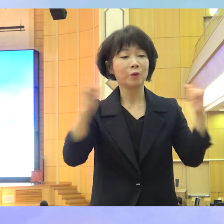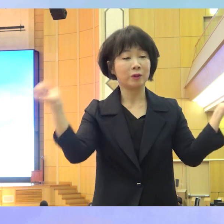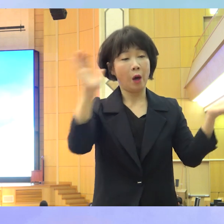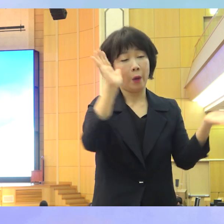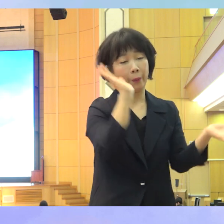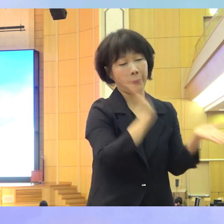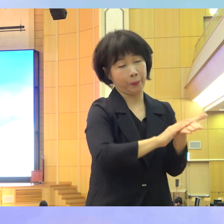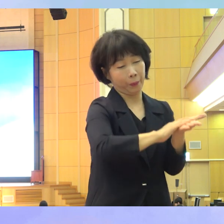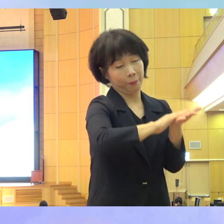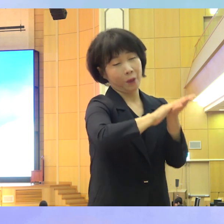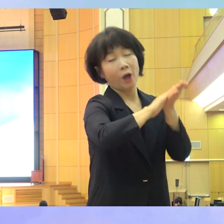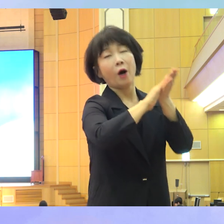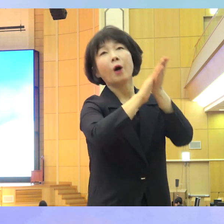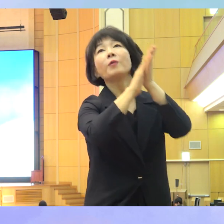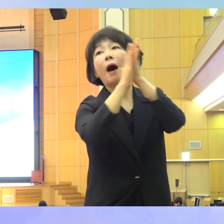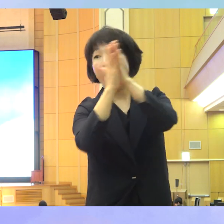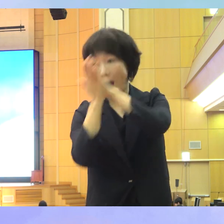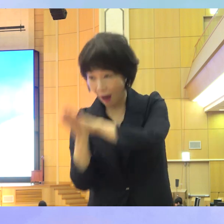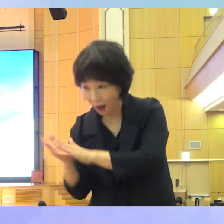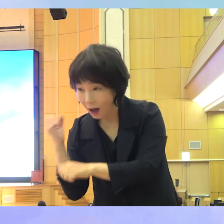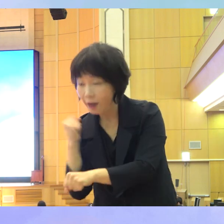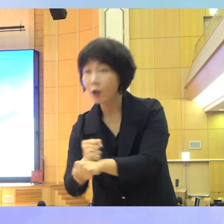그날엔 무성도